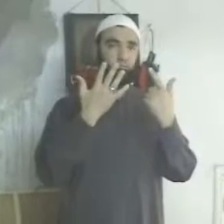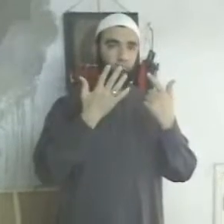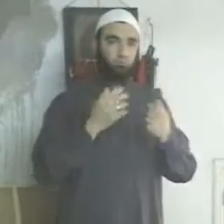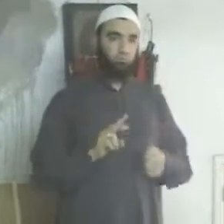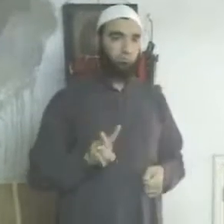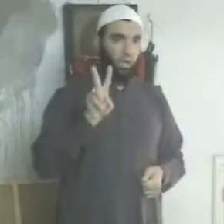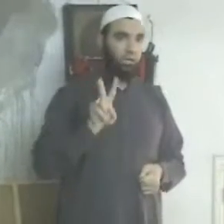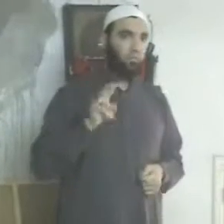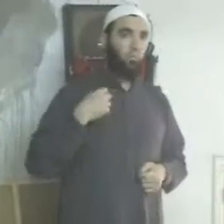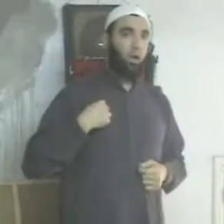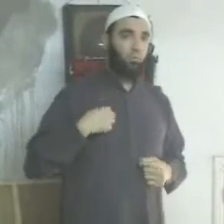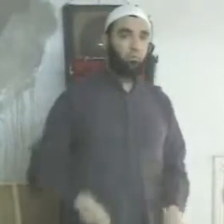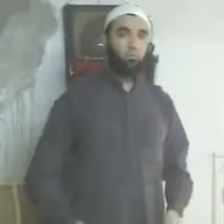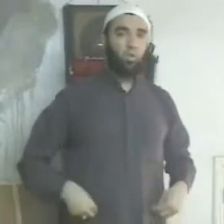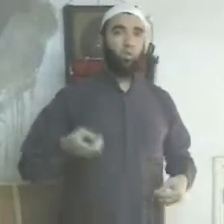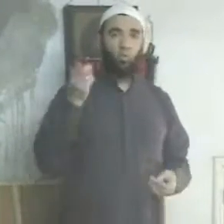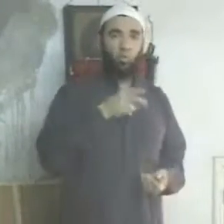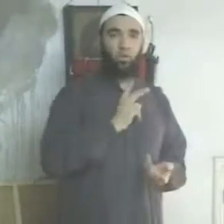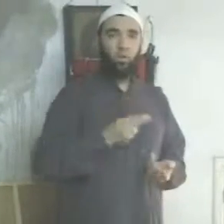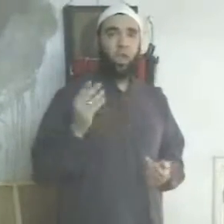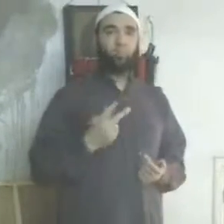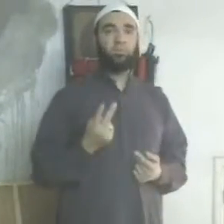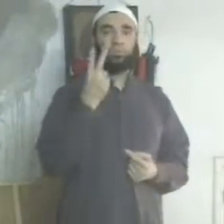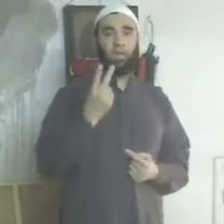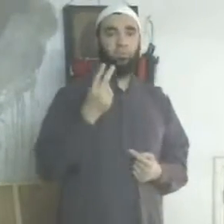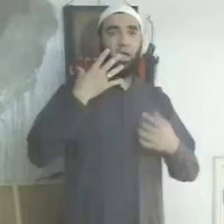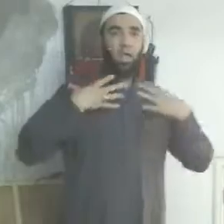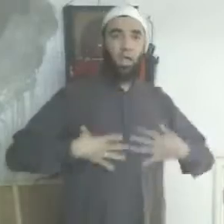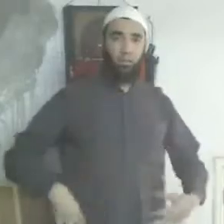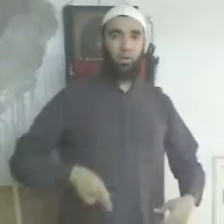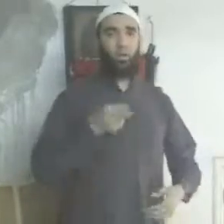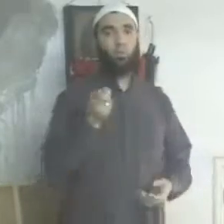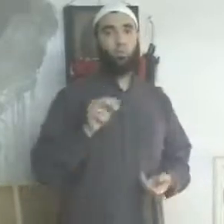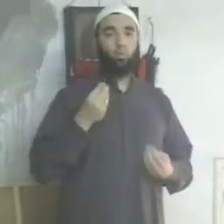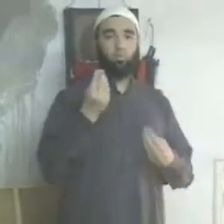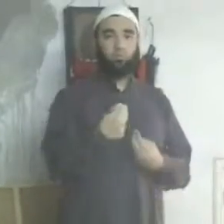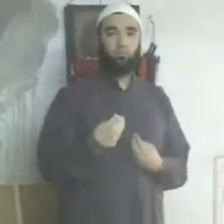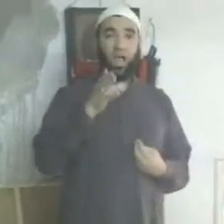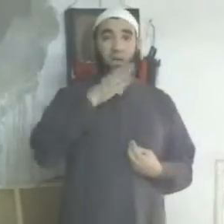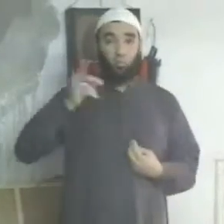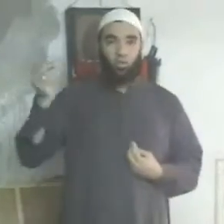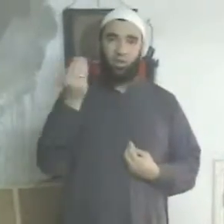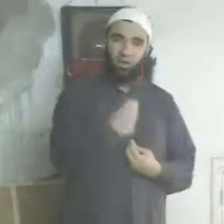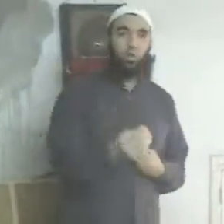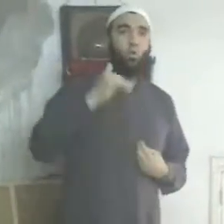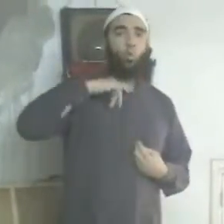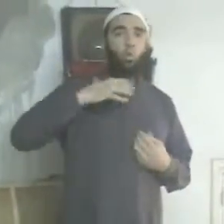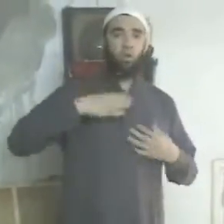قميص وبنطلون لكل يوم، جلابية لكل يوم، مع رياض داخلي.